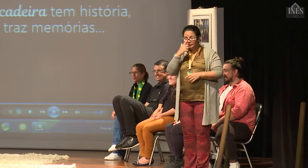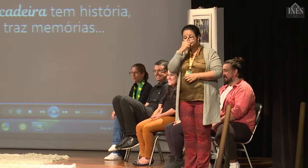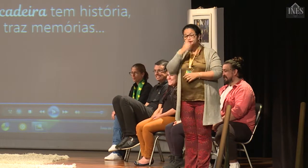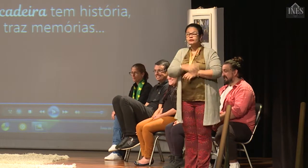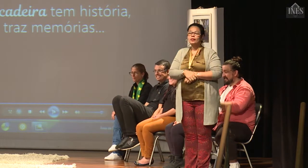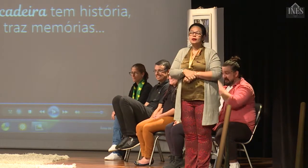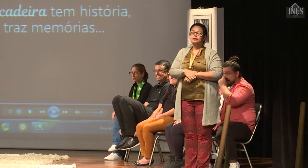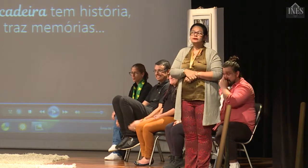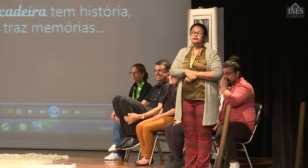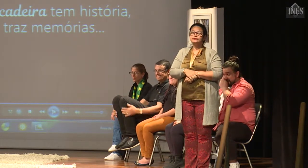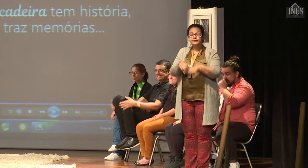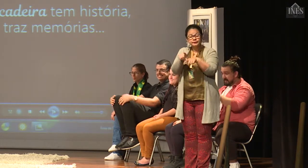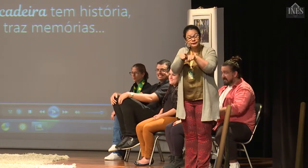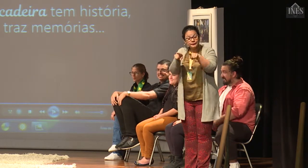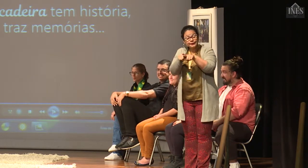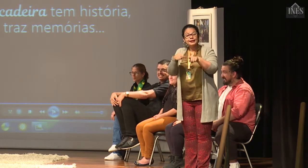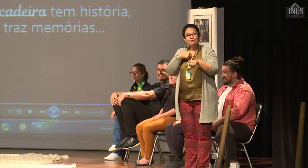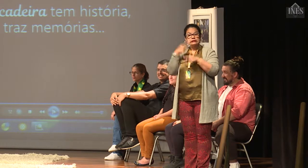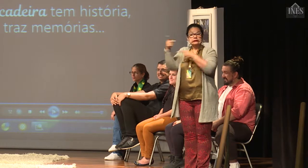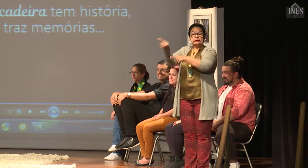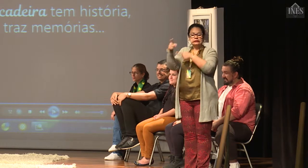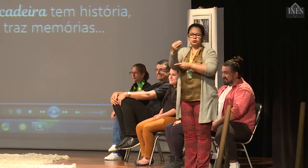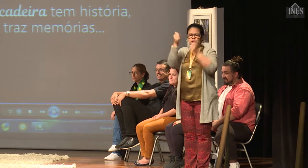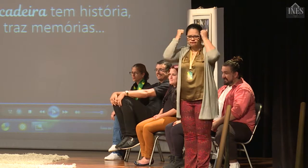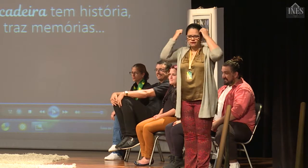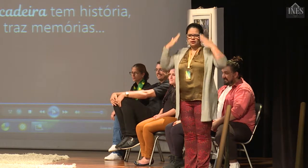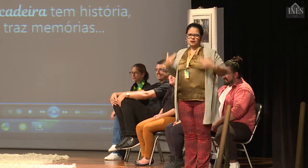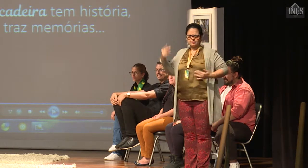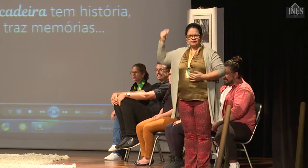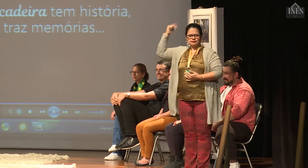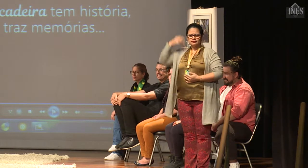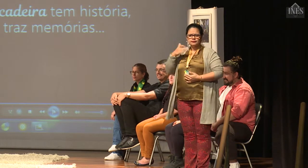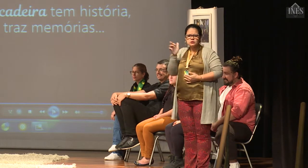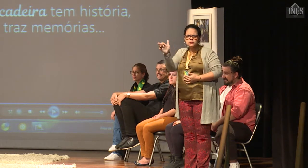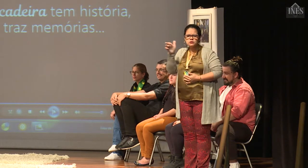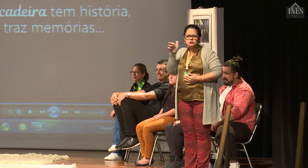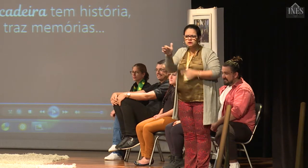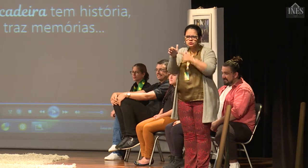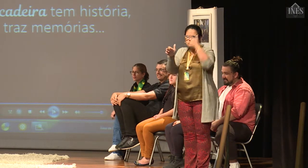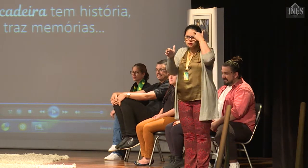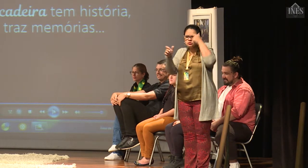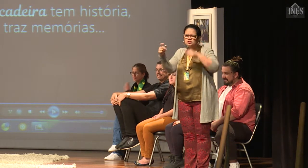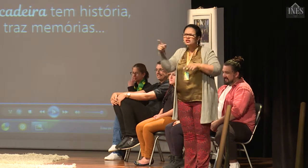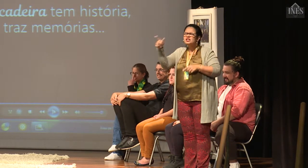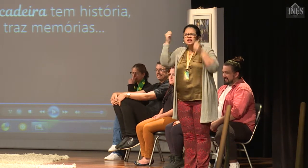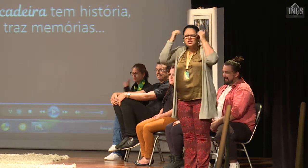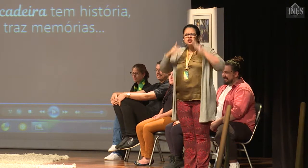estava falando um palavrão. Esse era o sinal da brincadeira. Era para provocar, porque